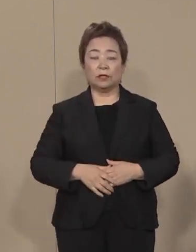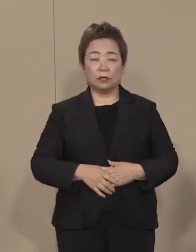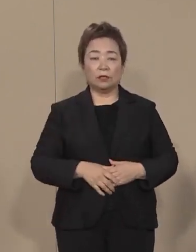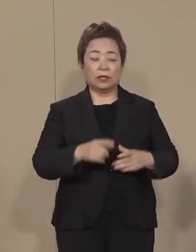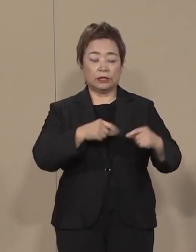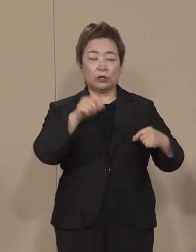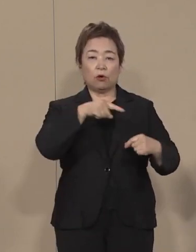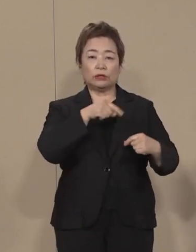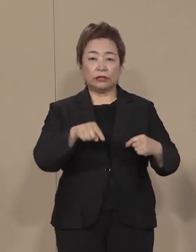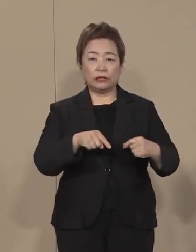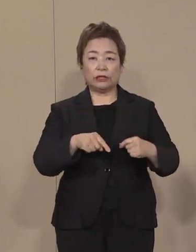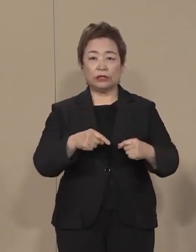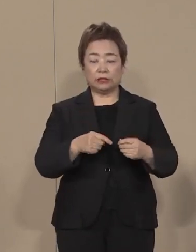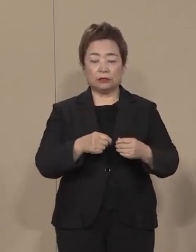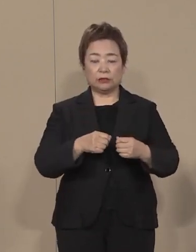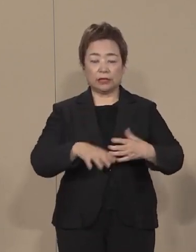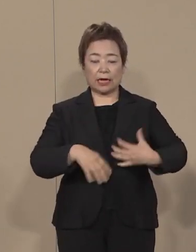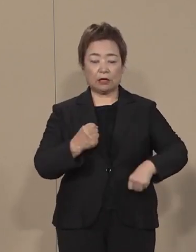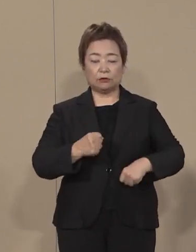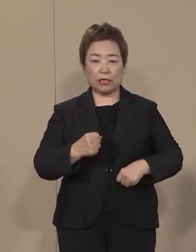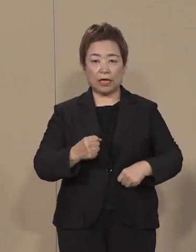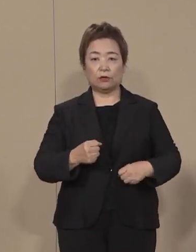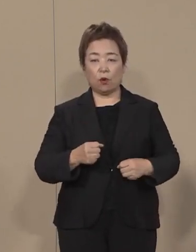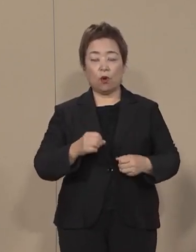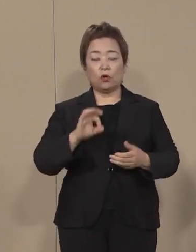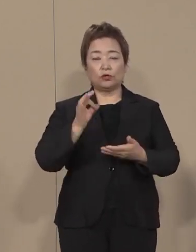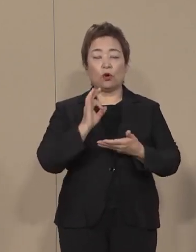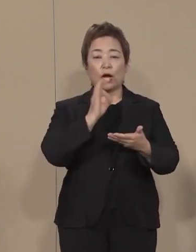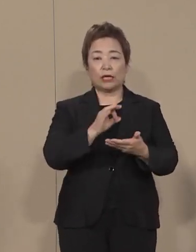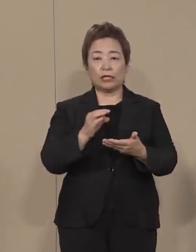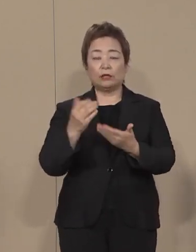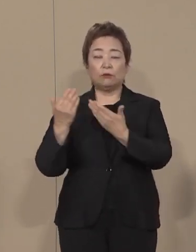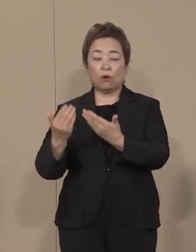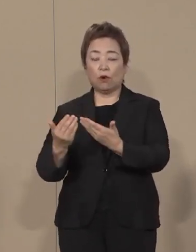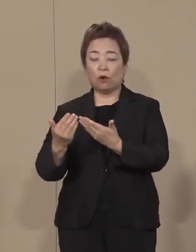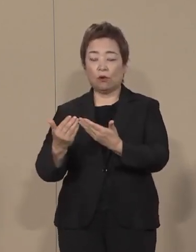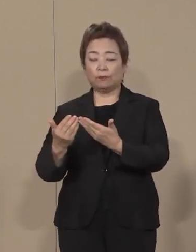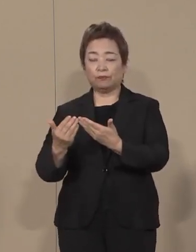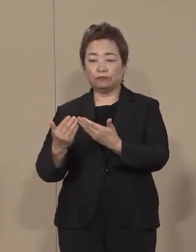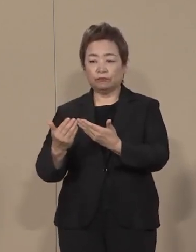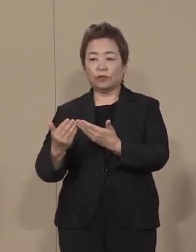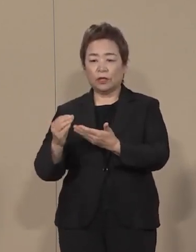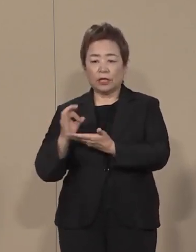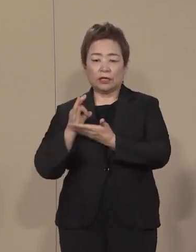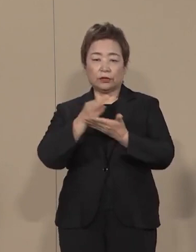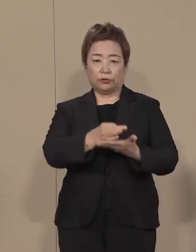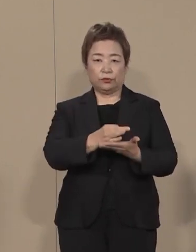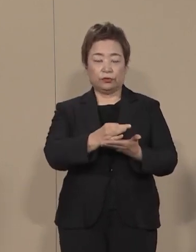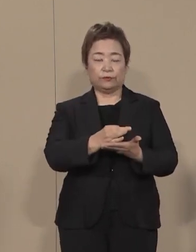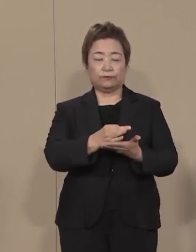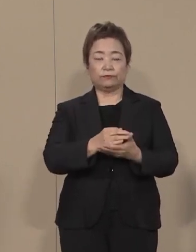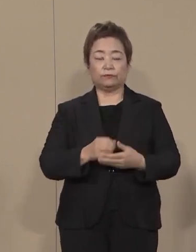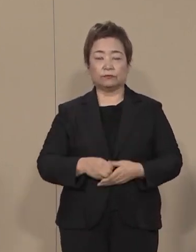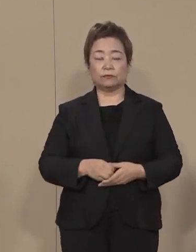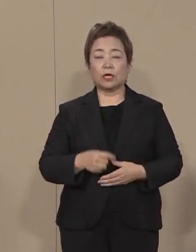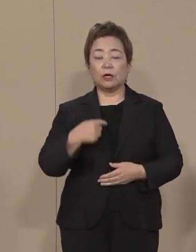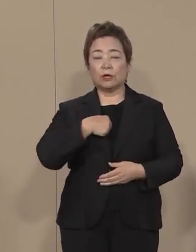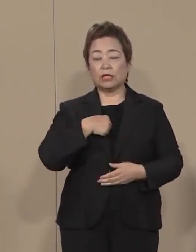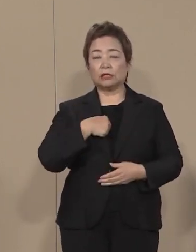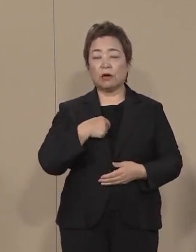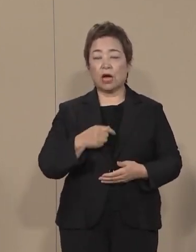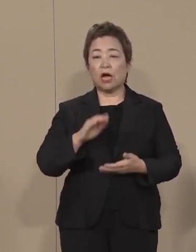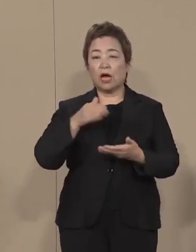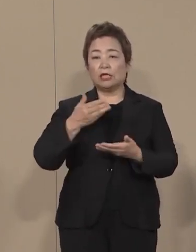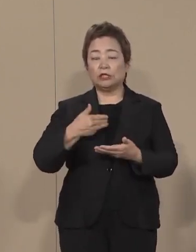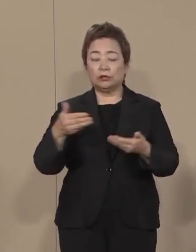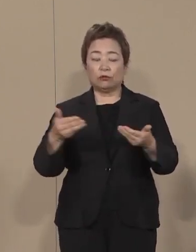給付この4つの政策を主張しておりますが飲食業に携わる